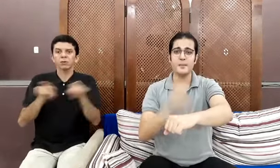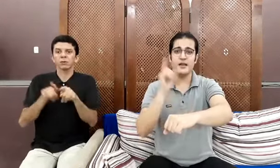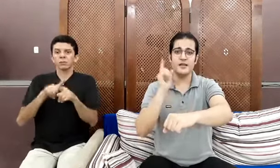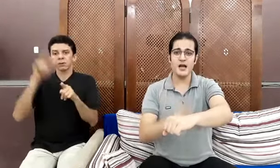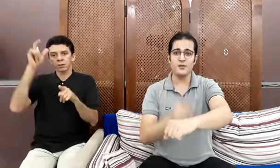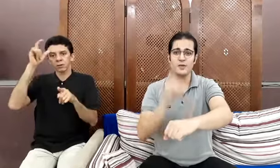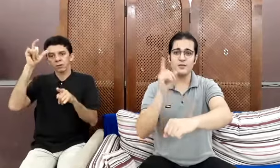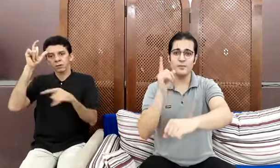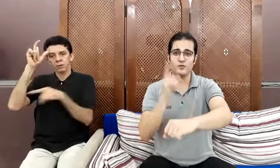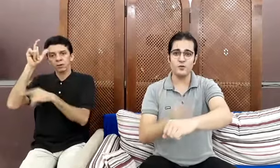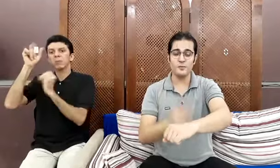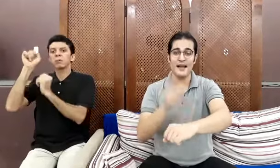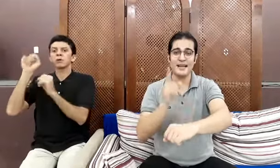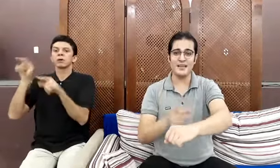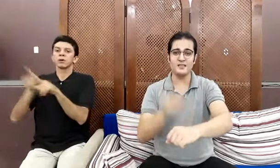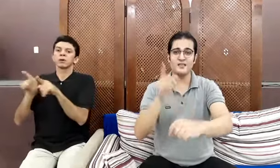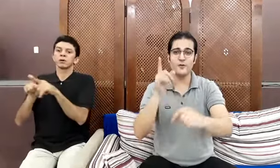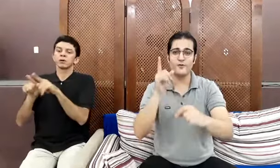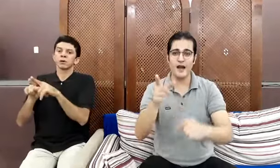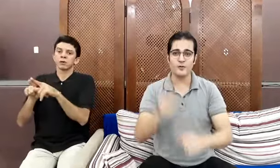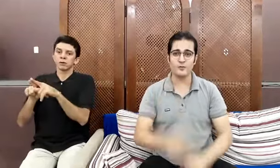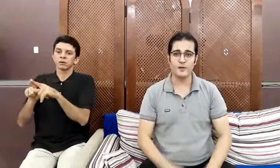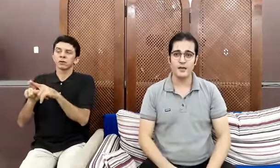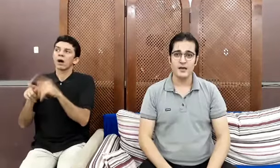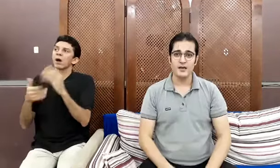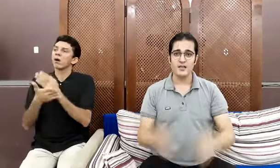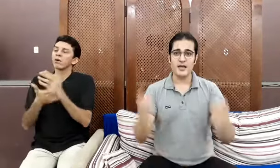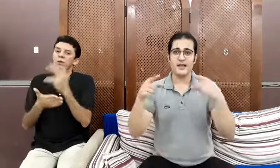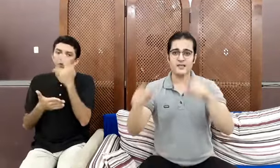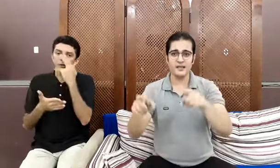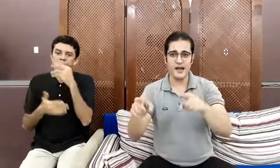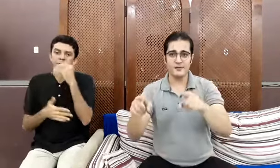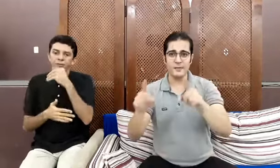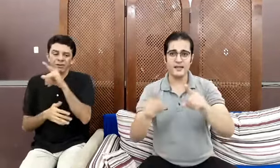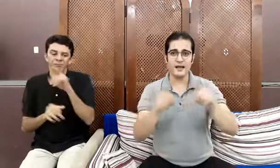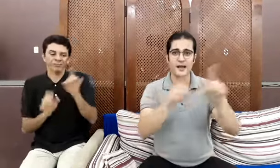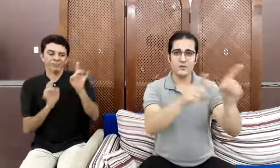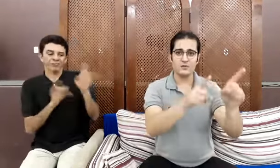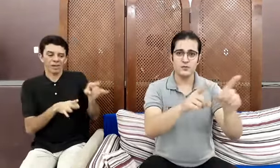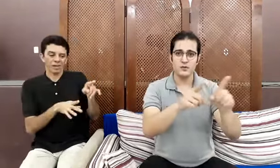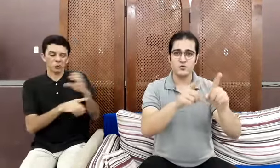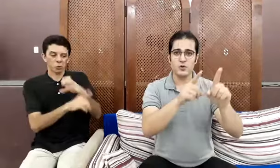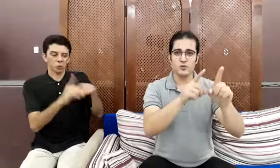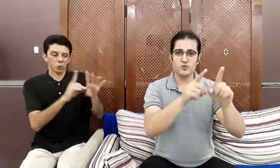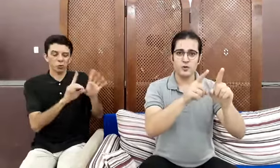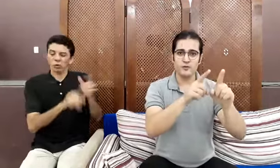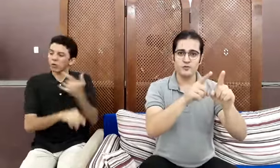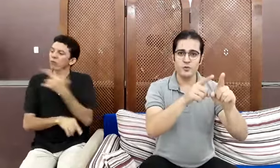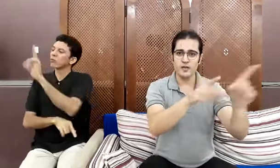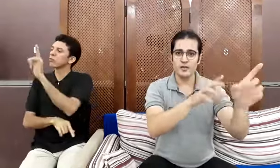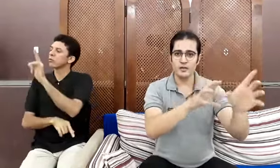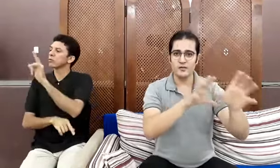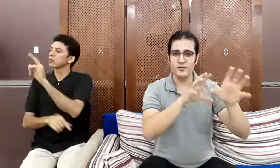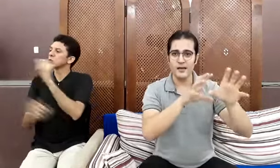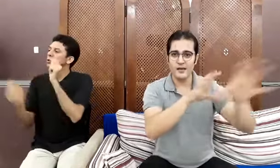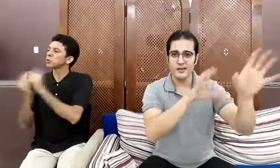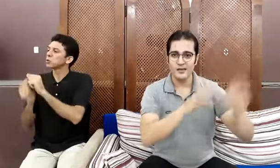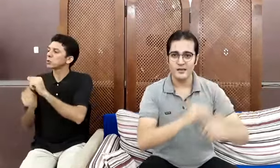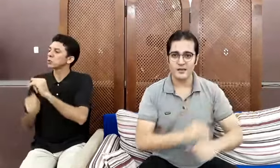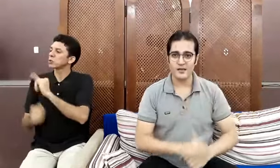tenha planejado para as pessoas, para crentes que são fracos, deixarem essa live para estar lá com João Benedito